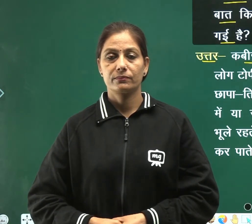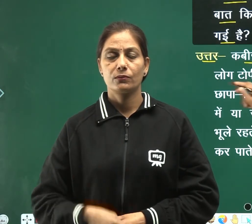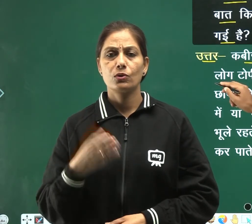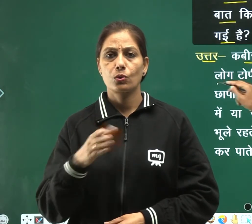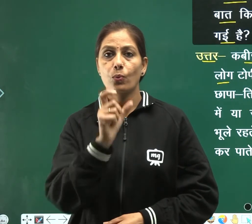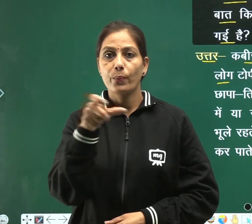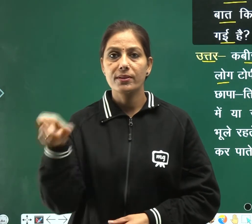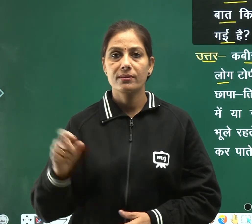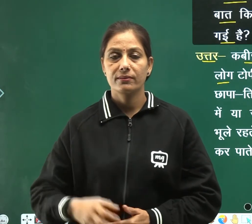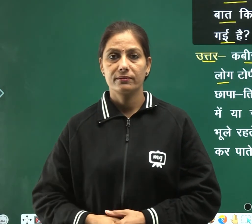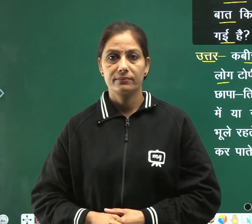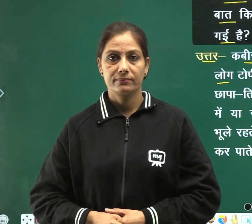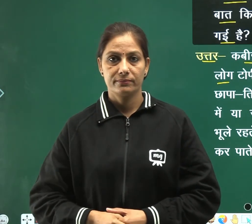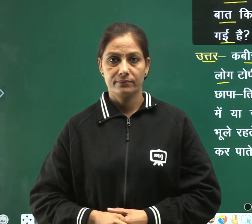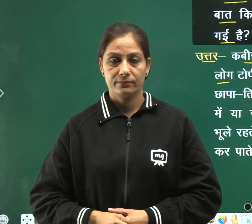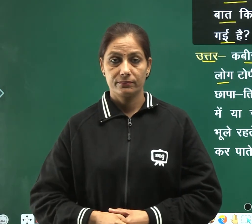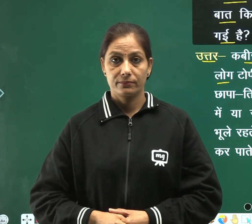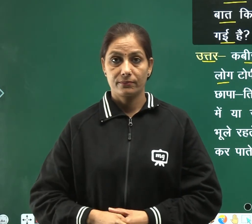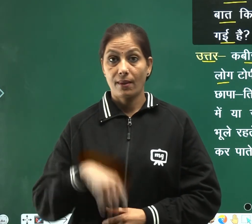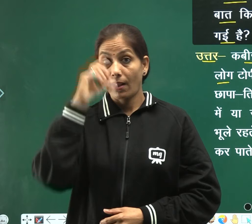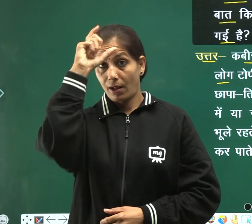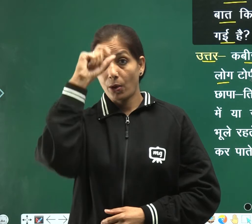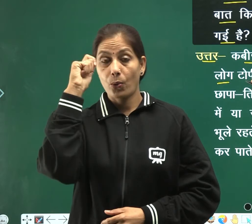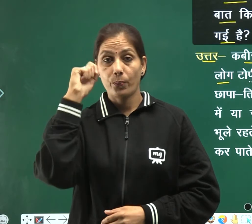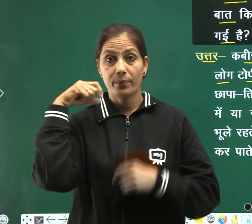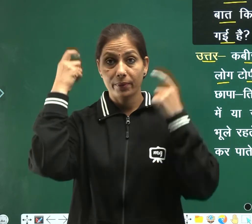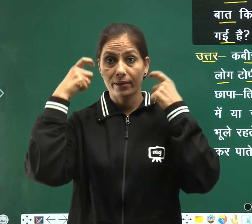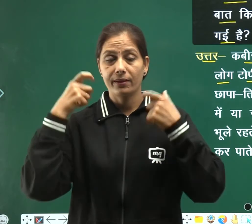जो लोग टोपी पहनने,